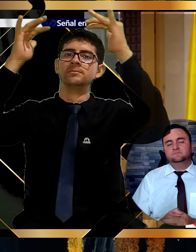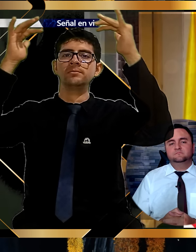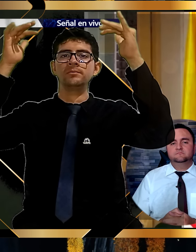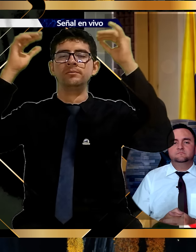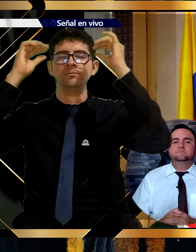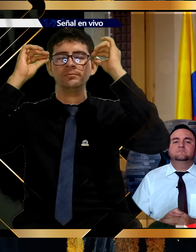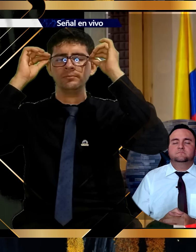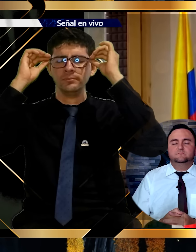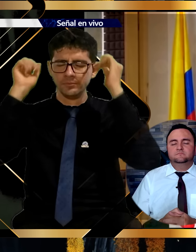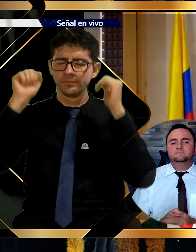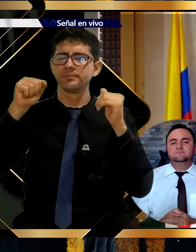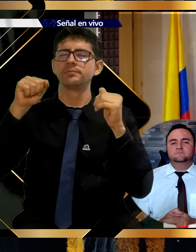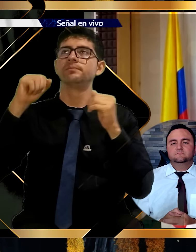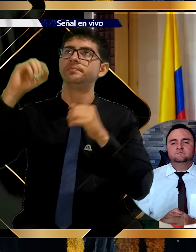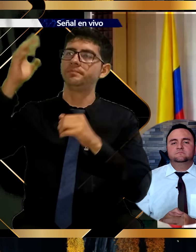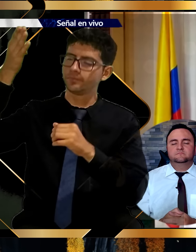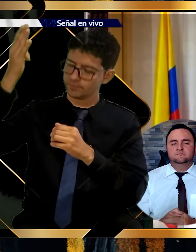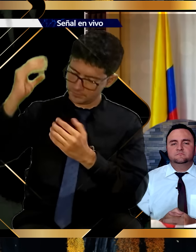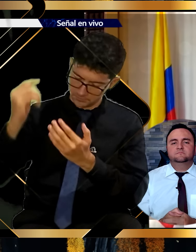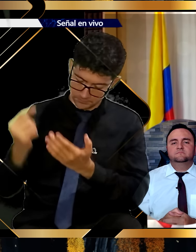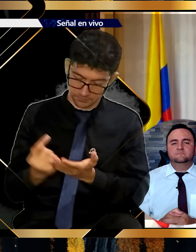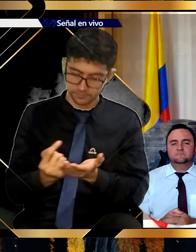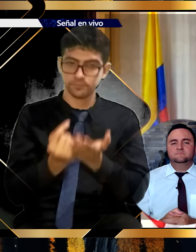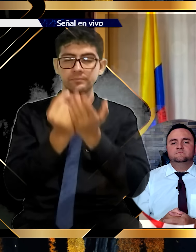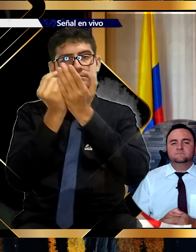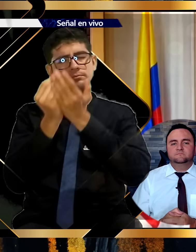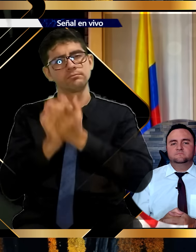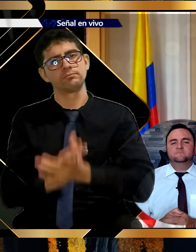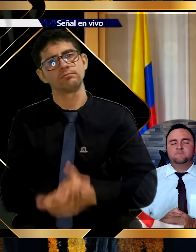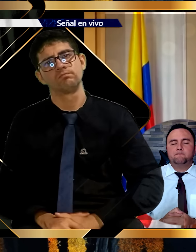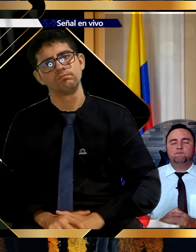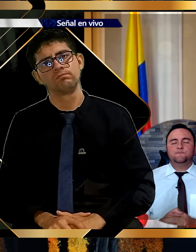Sí, ven, Señor Jesús.